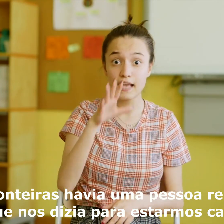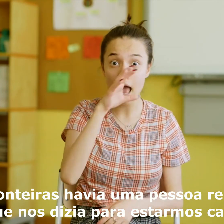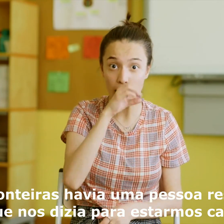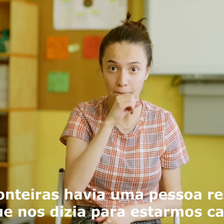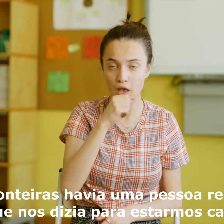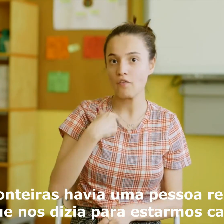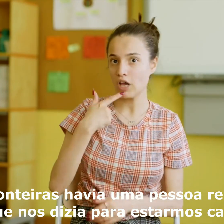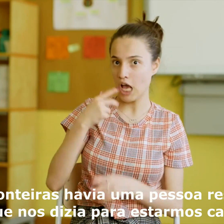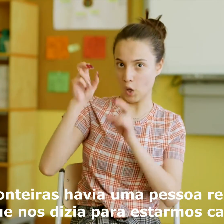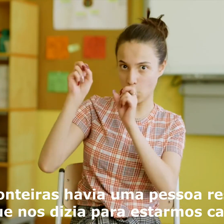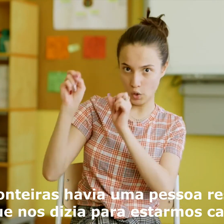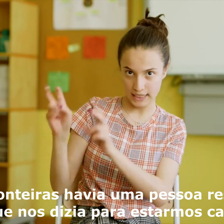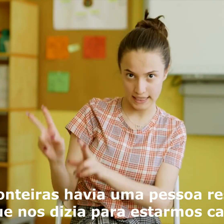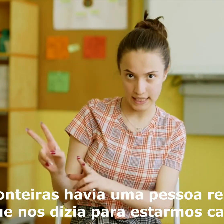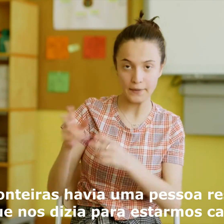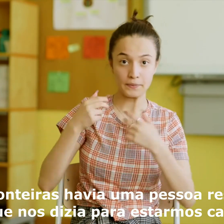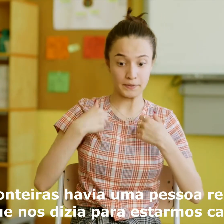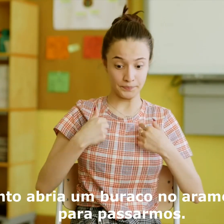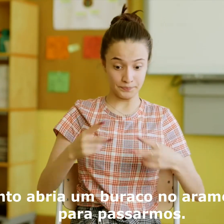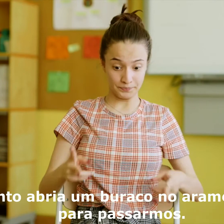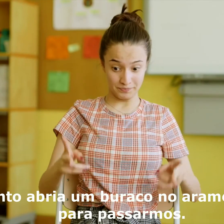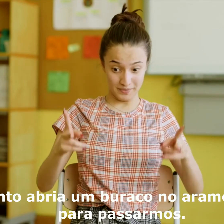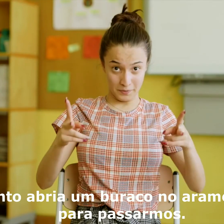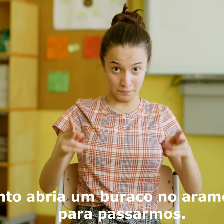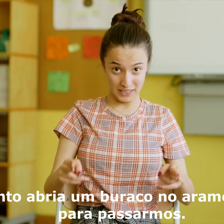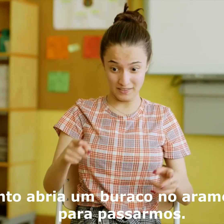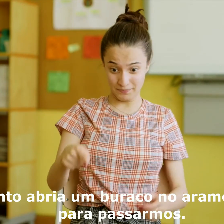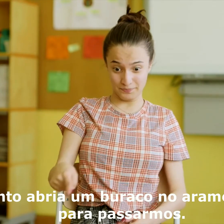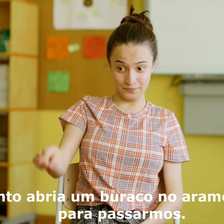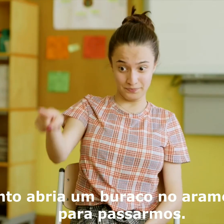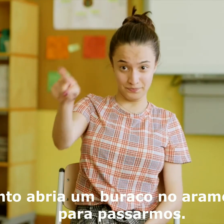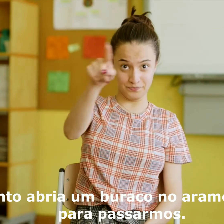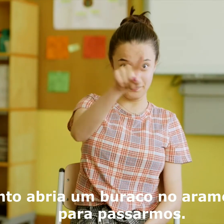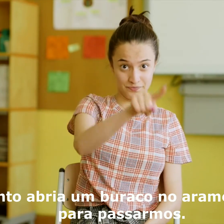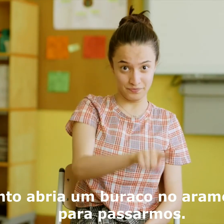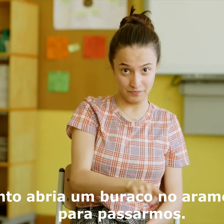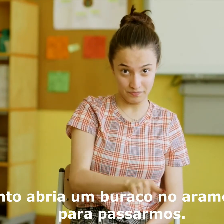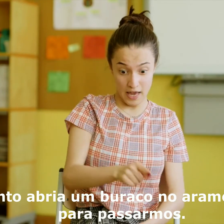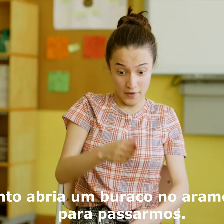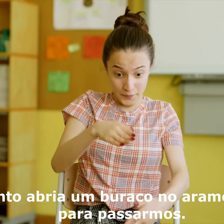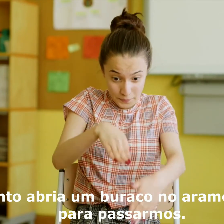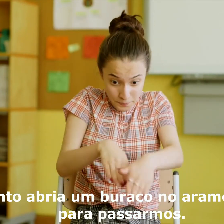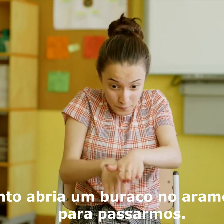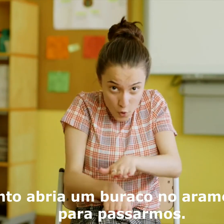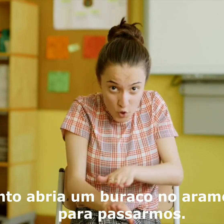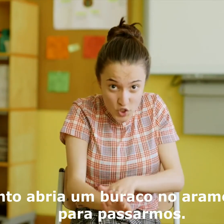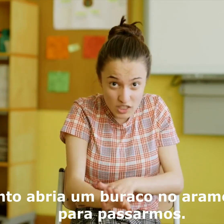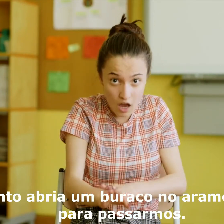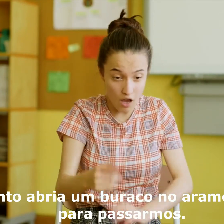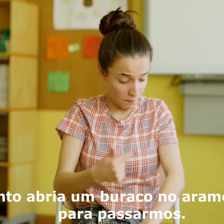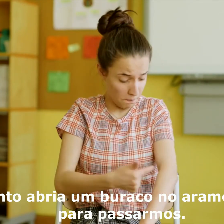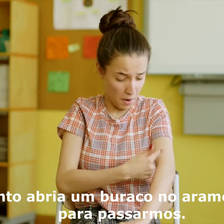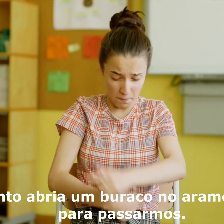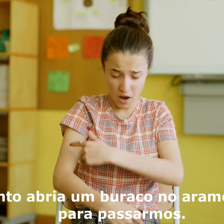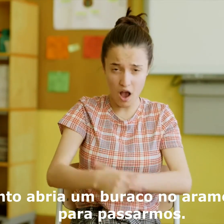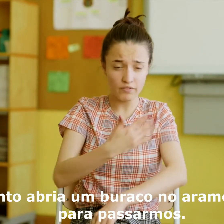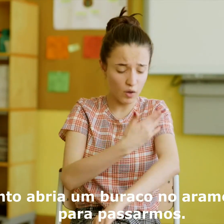dizia vocês têm que estar calados. Ele tinha umas tesouras e cortava, fazia assim um buraco e nós tínhamos de atravessar pelo arame farpado. Eu fiquei